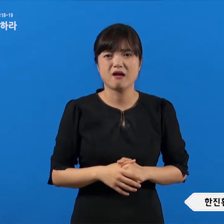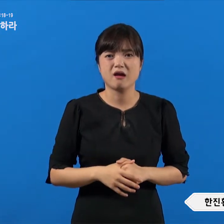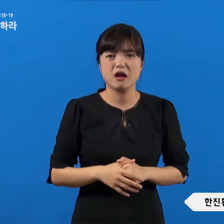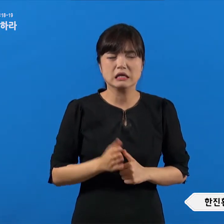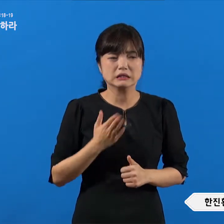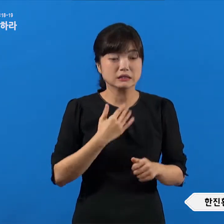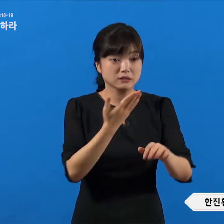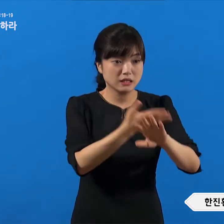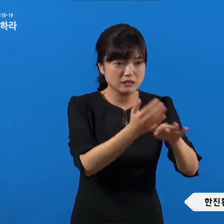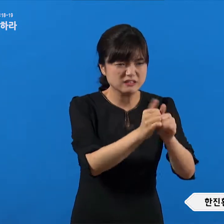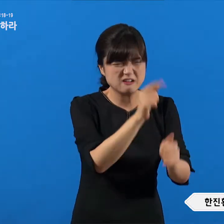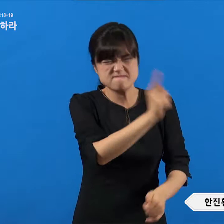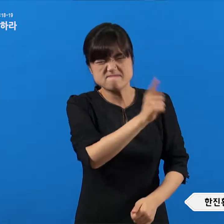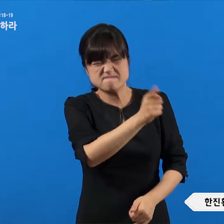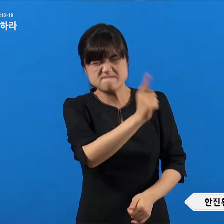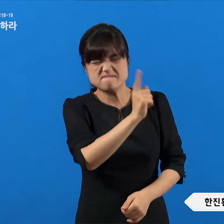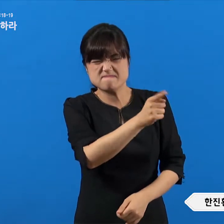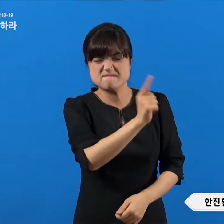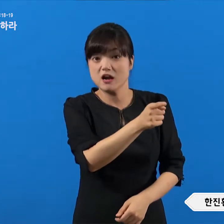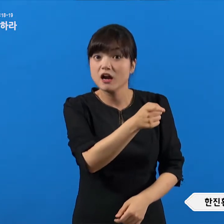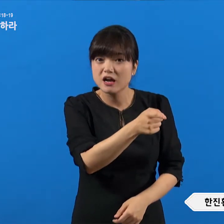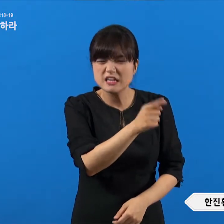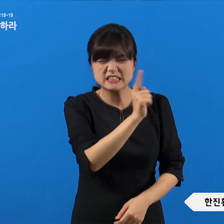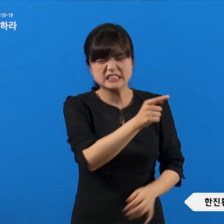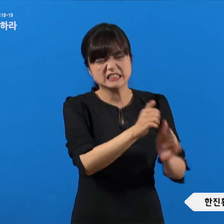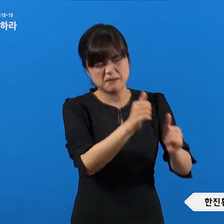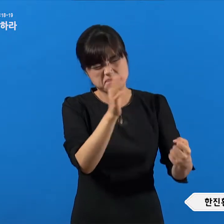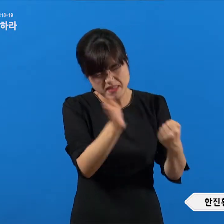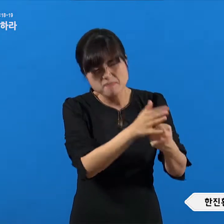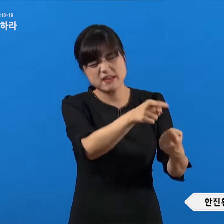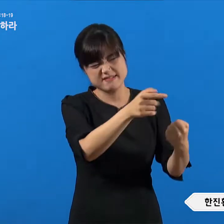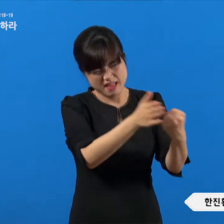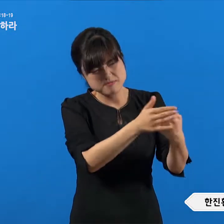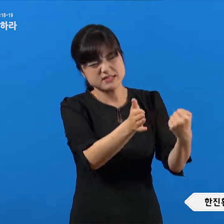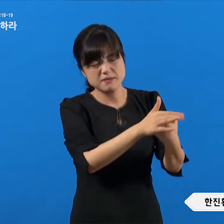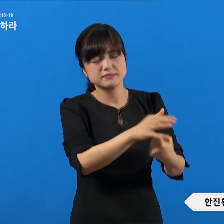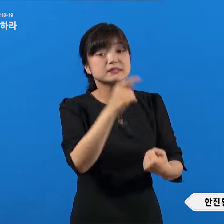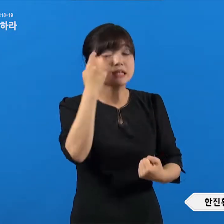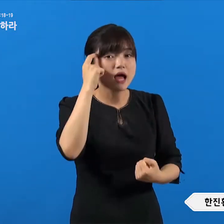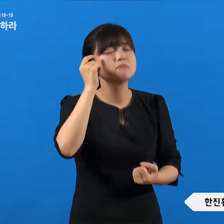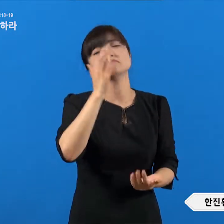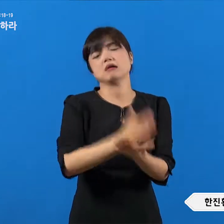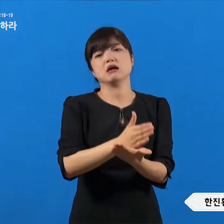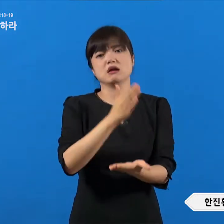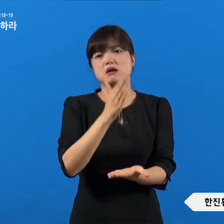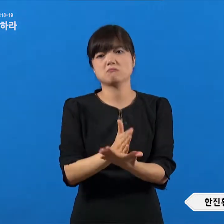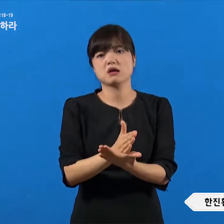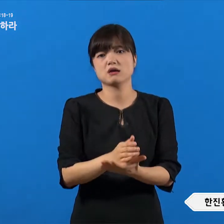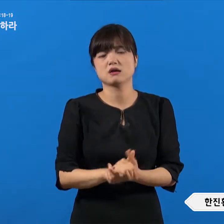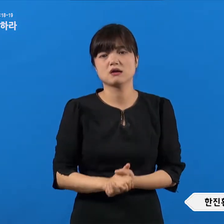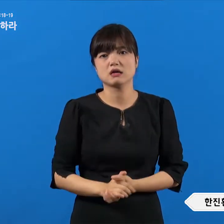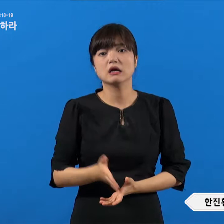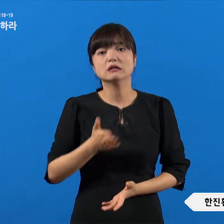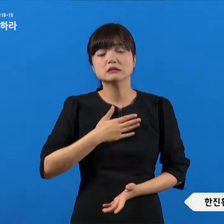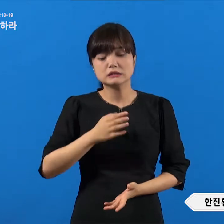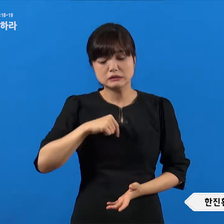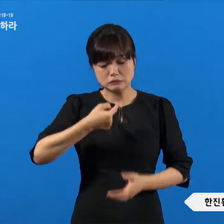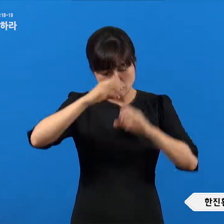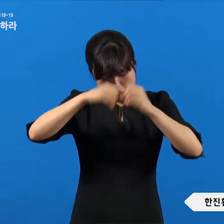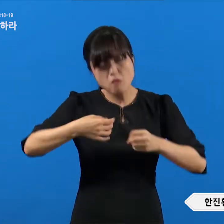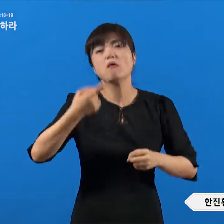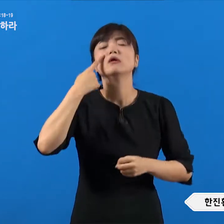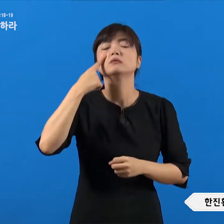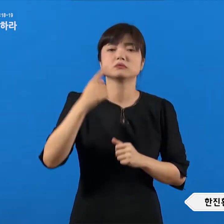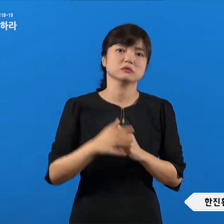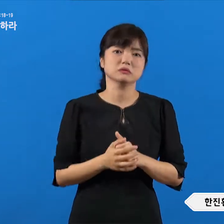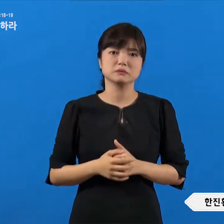늘 상대방을 손가락질했지요. 저 사람 때문에 못 산다. 늘 그랬지요. 아닙니다. 자기 자신을 보십시오.